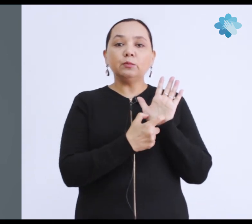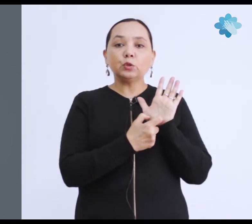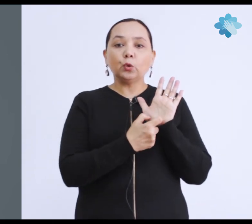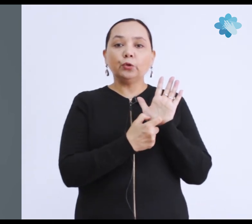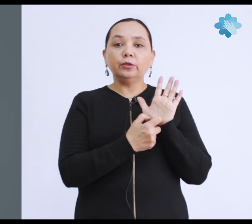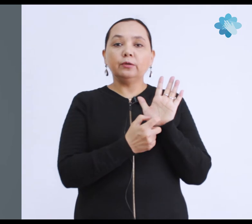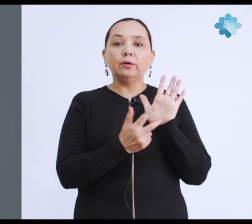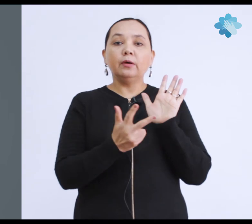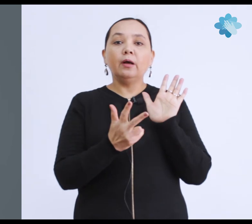700,